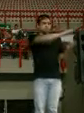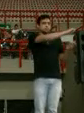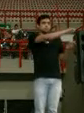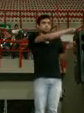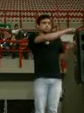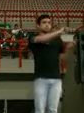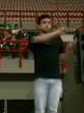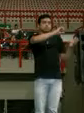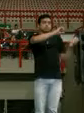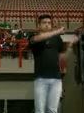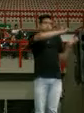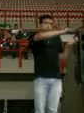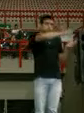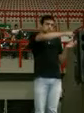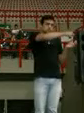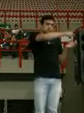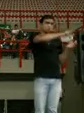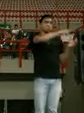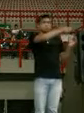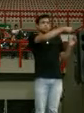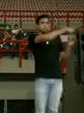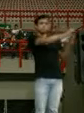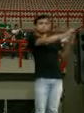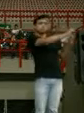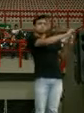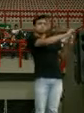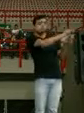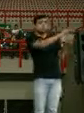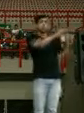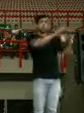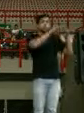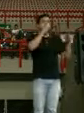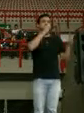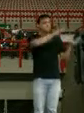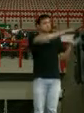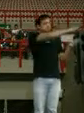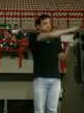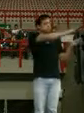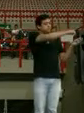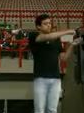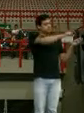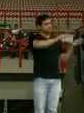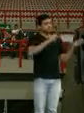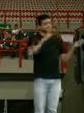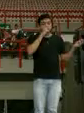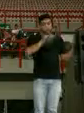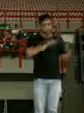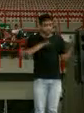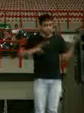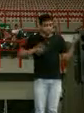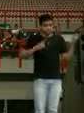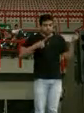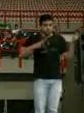ele ou aperta aquela corda ou ele dá uma afrouxada na corda. Então ele regula o que aí? A tensão da